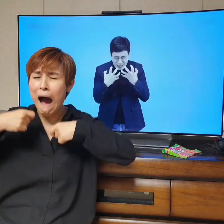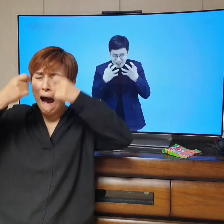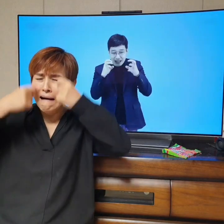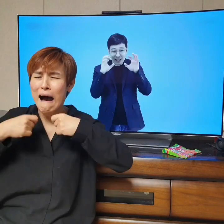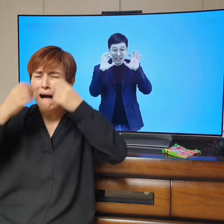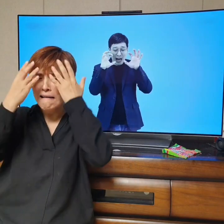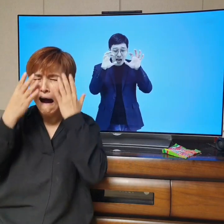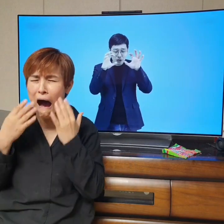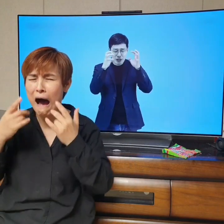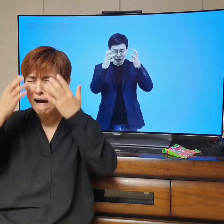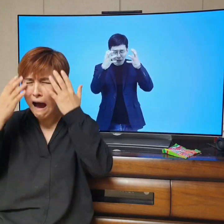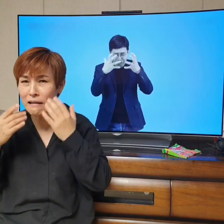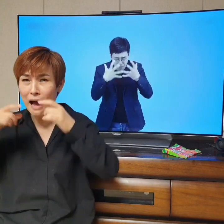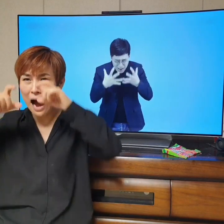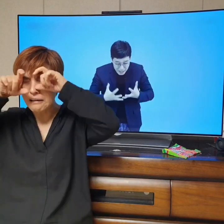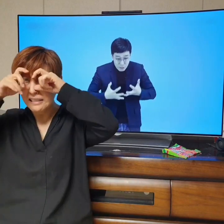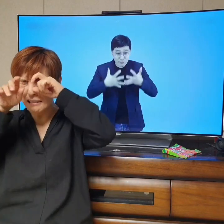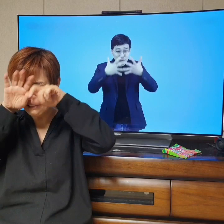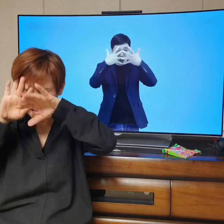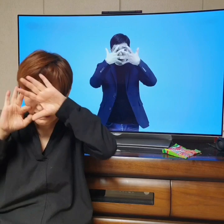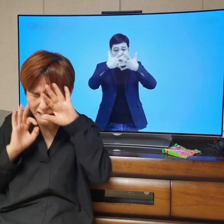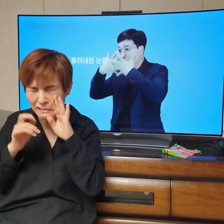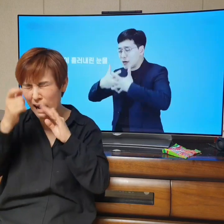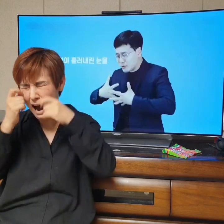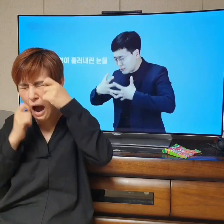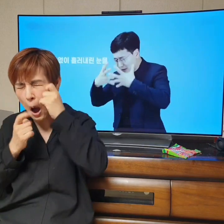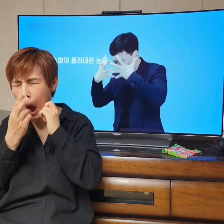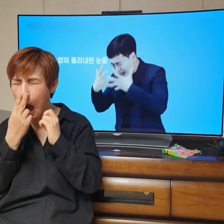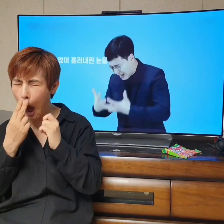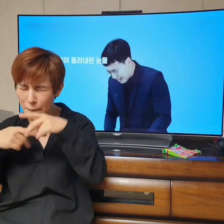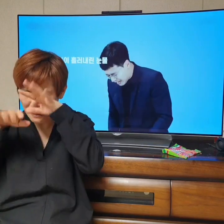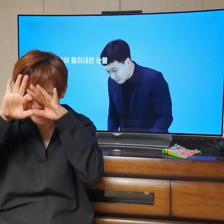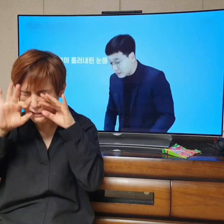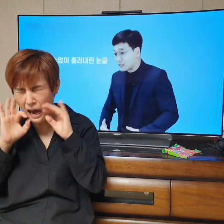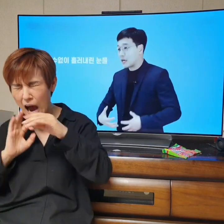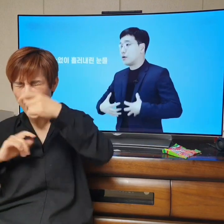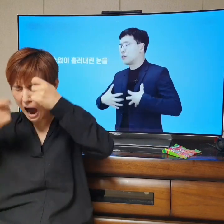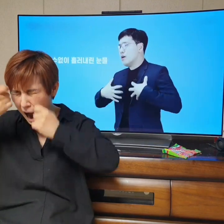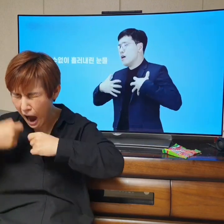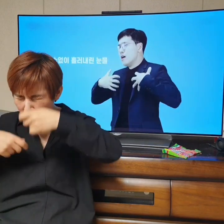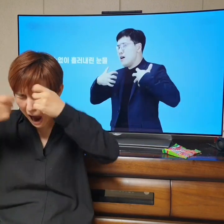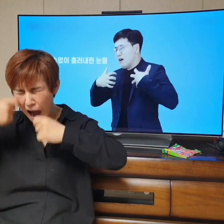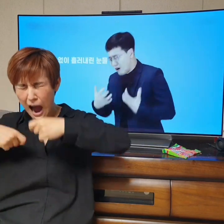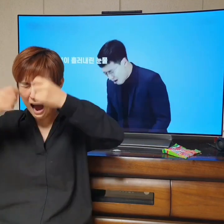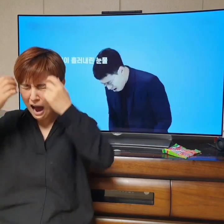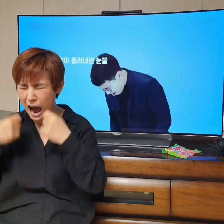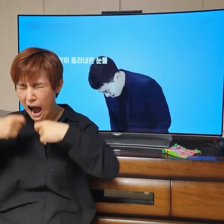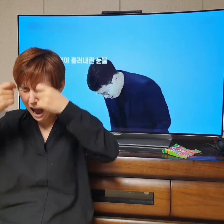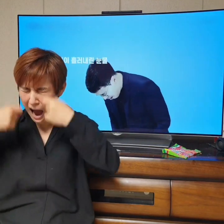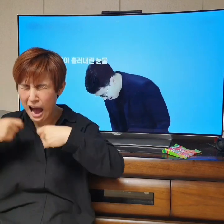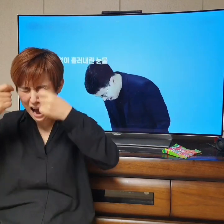폭포수처럼 흘러내리는데 이게 안경에 붙어서 막 눈물하고 콧물하고 섞여서 막 흘러는데 제가 거기서